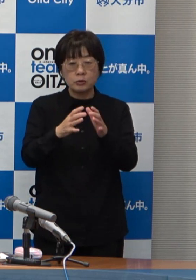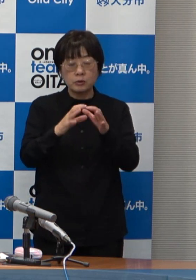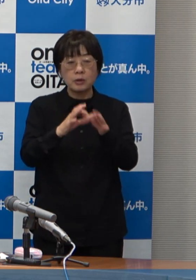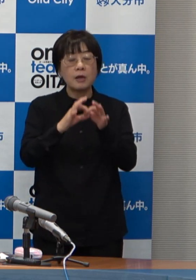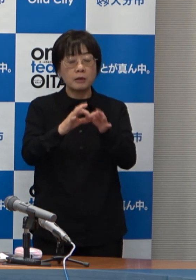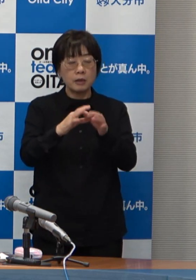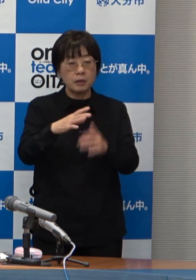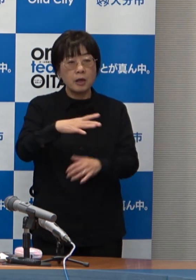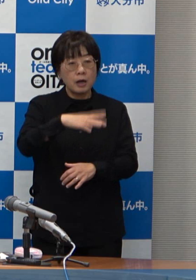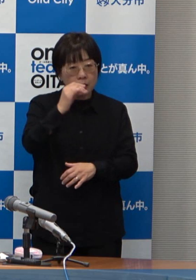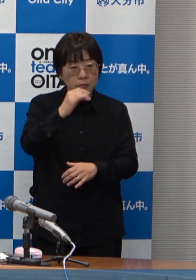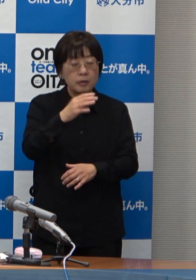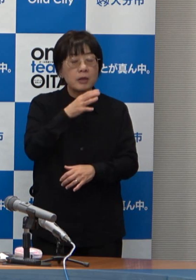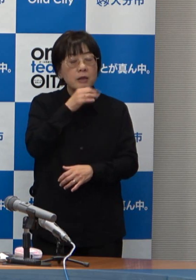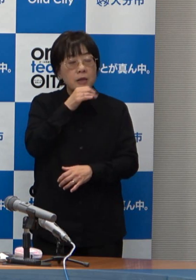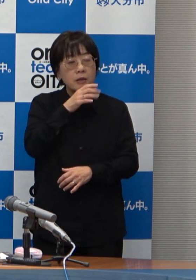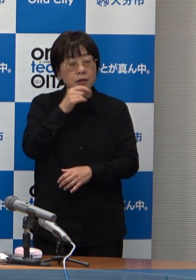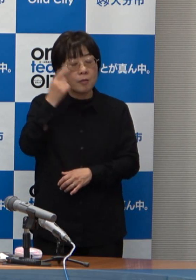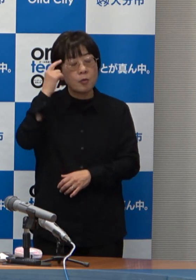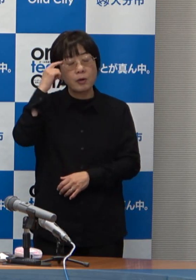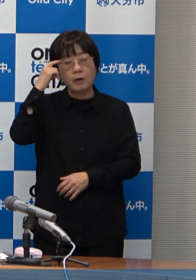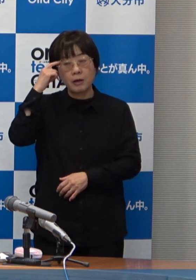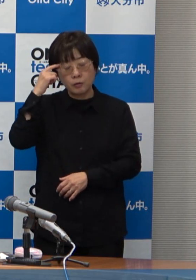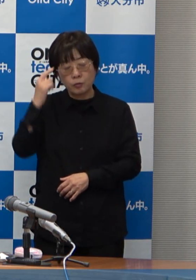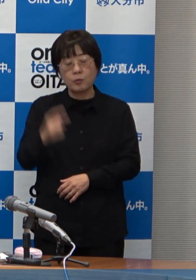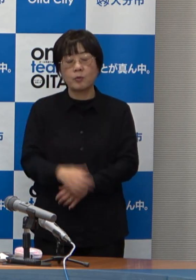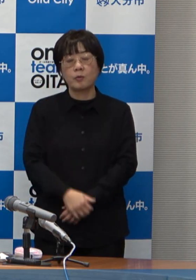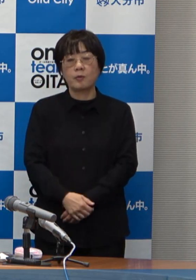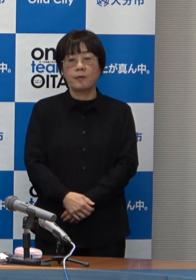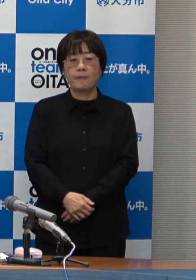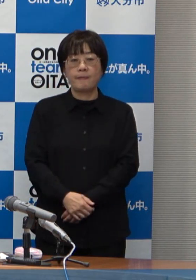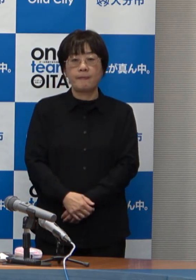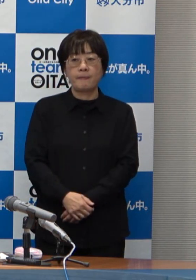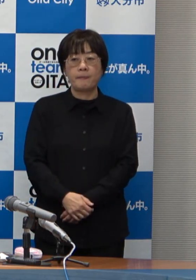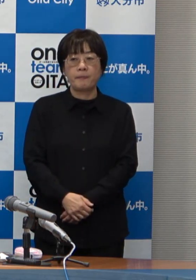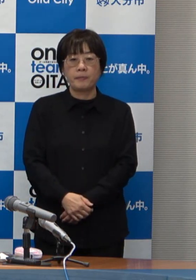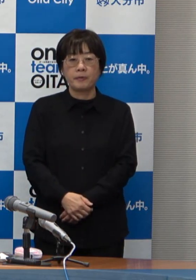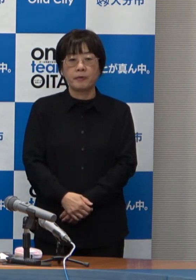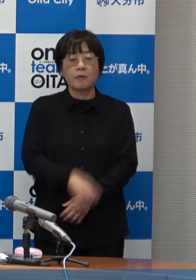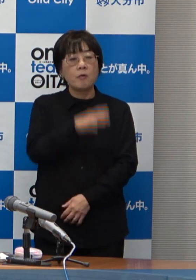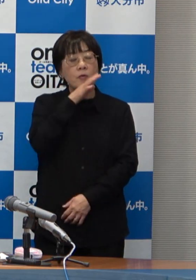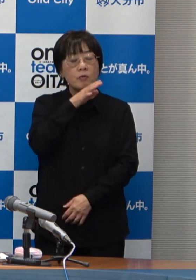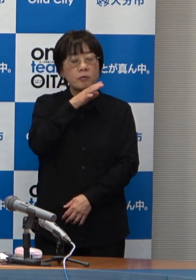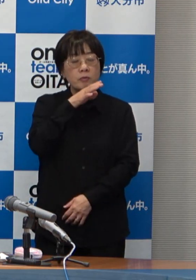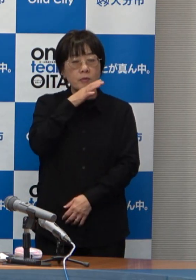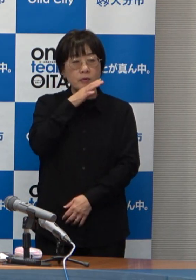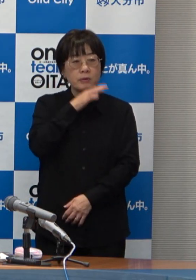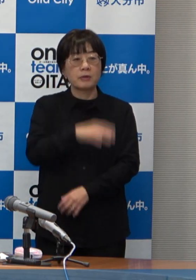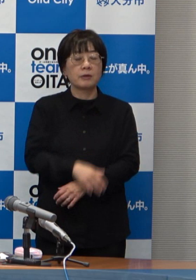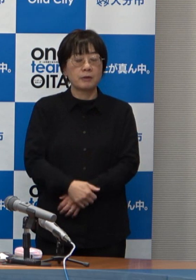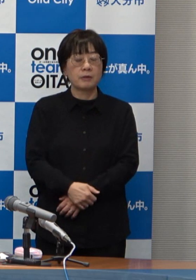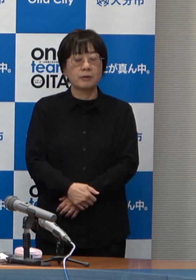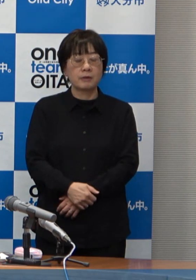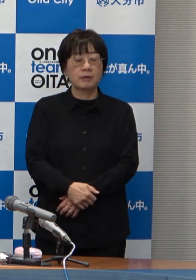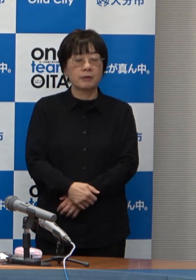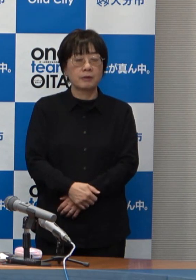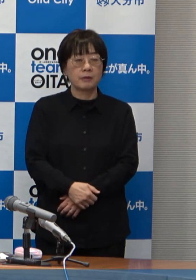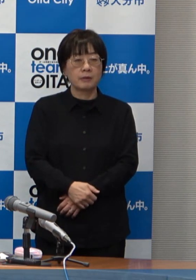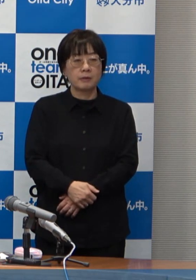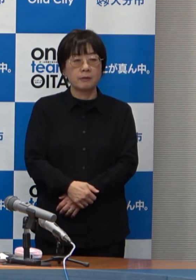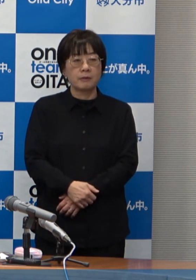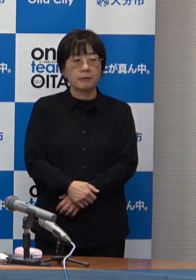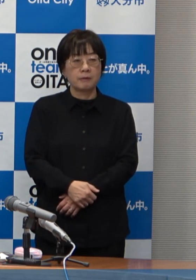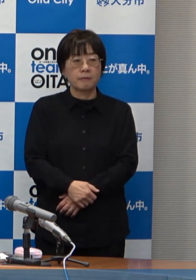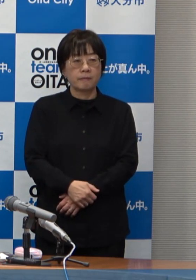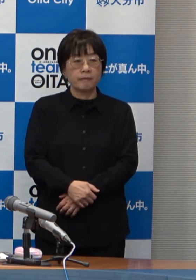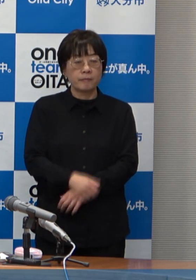年齢ということを考えるとあのた大変なものを背いましたねってさっき言いましたけどそういう